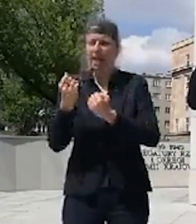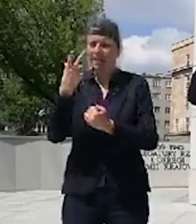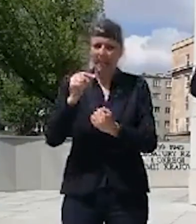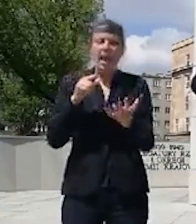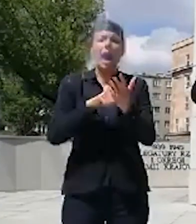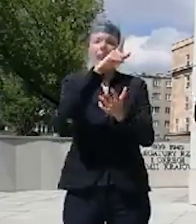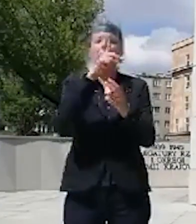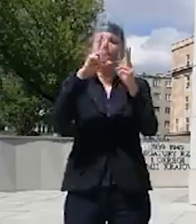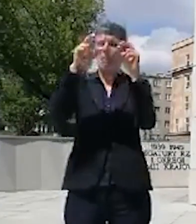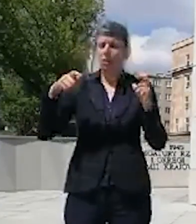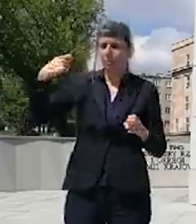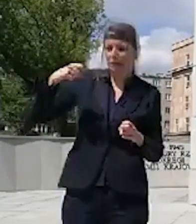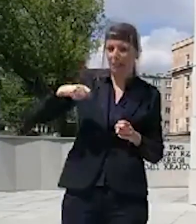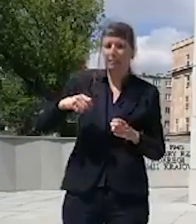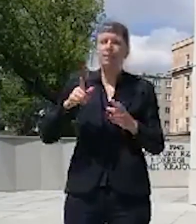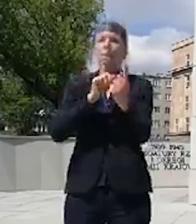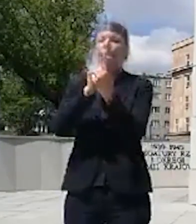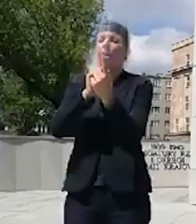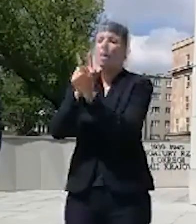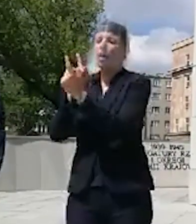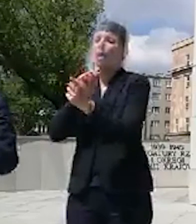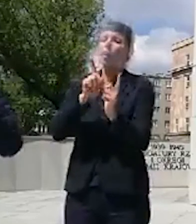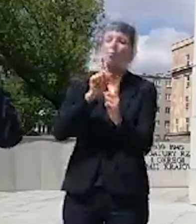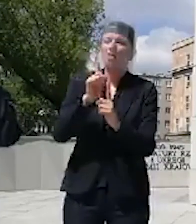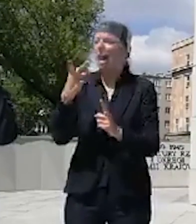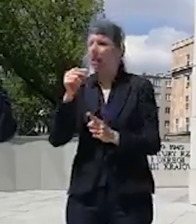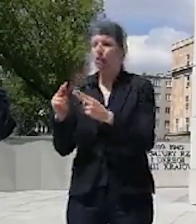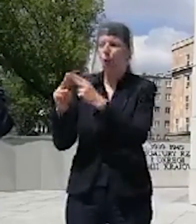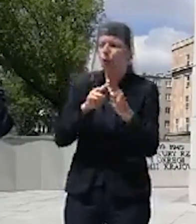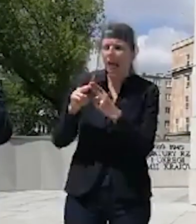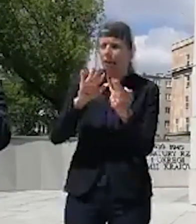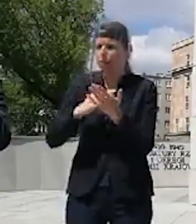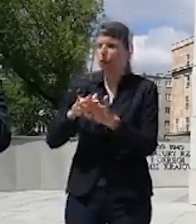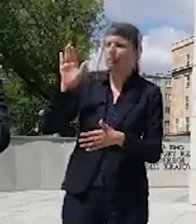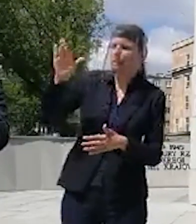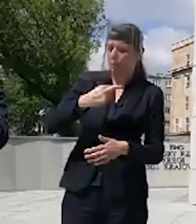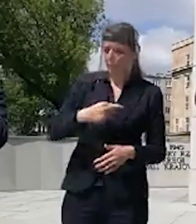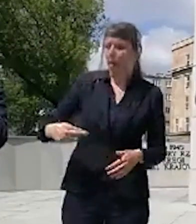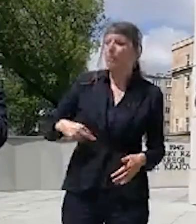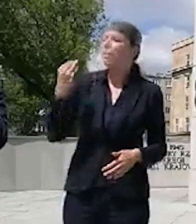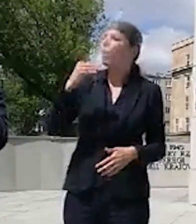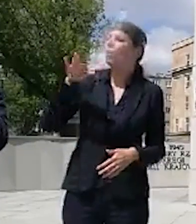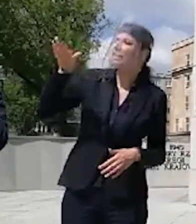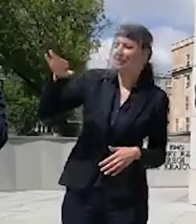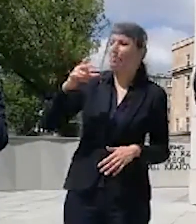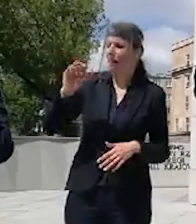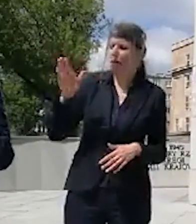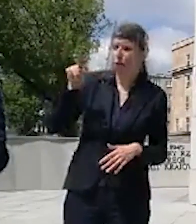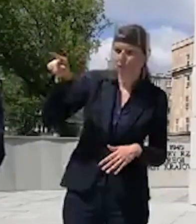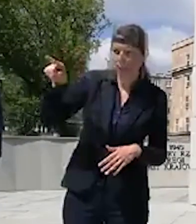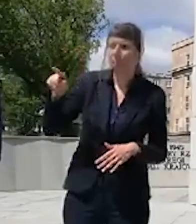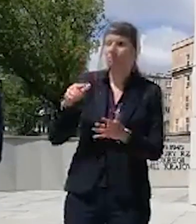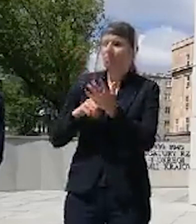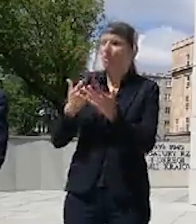robić ustawki z premierem Morawieckim, mówić, ty Mateusz, to może się umówimy tak, że ja zaapeluję do ciebie gorąco o podniesienie zasiłku, a ty powiesz,